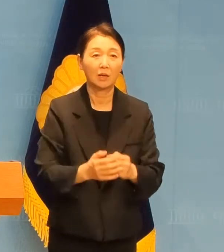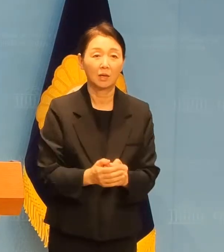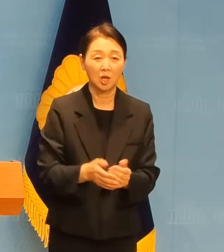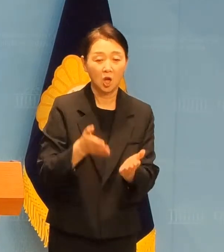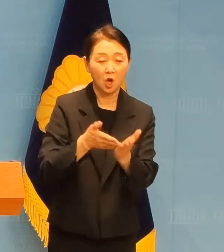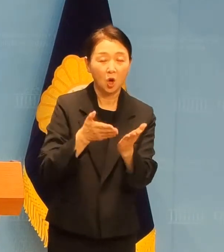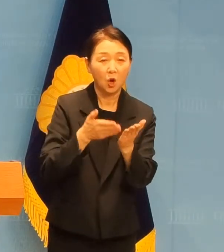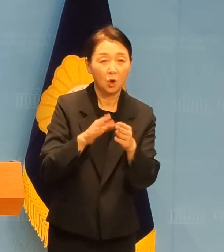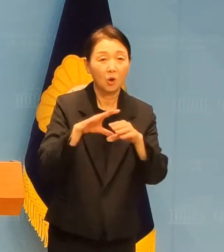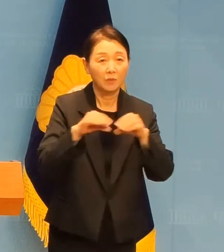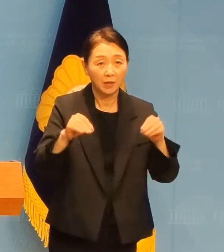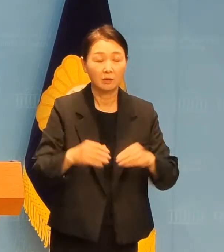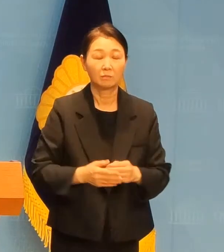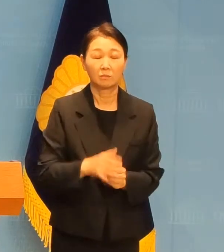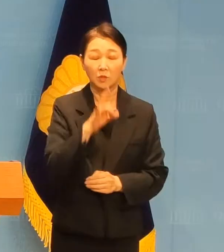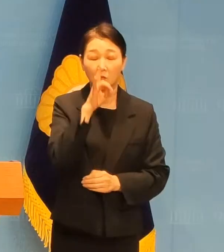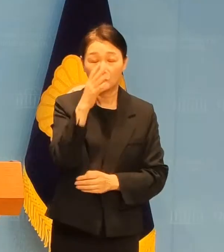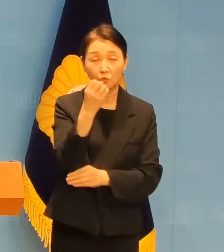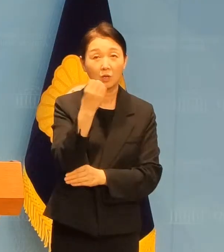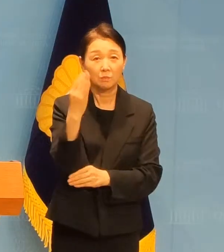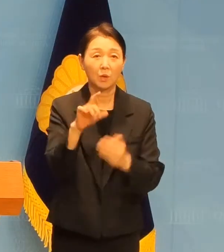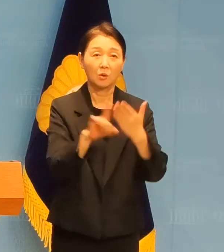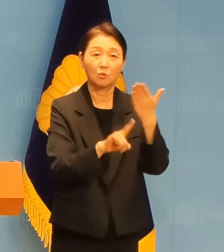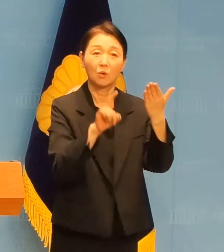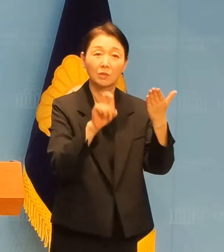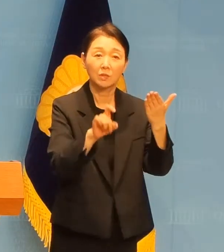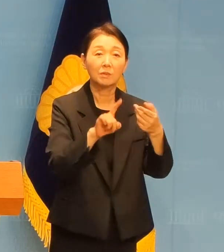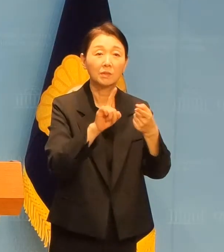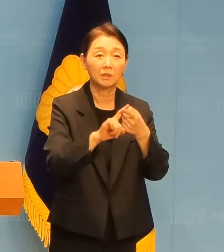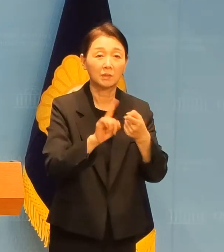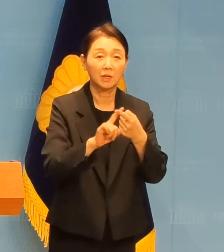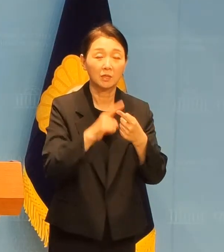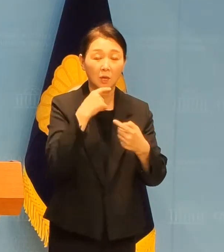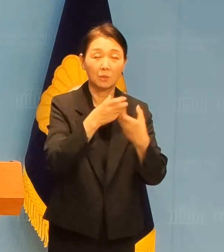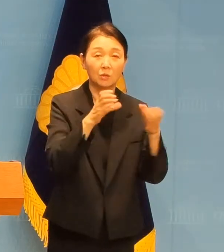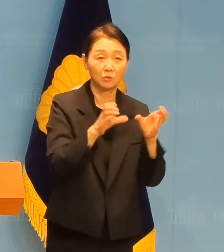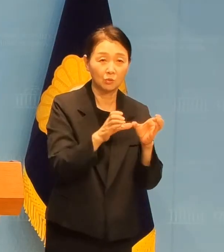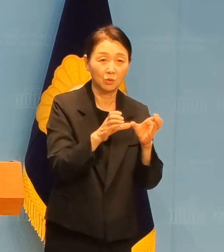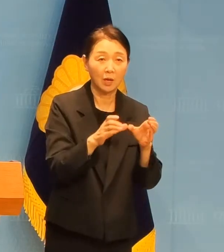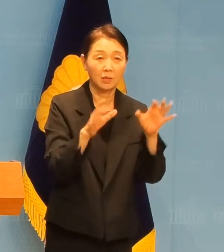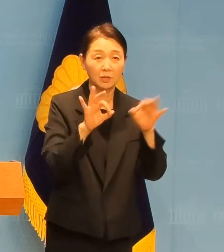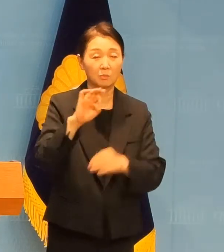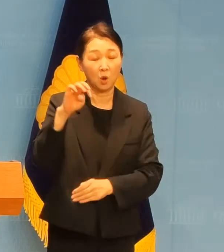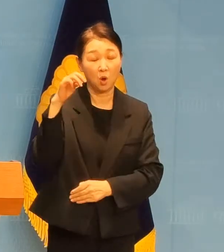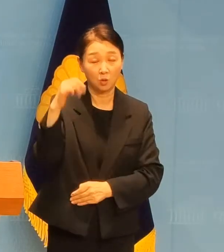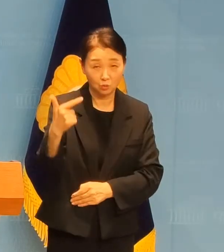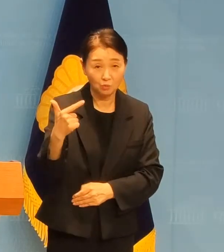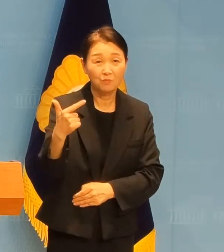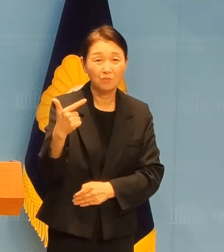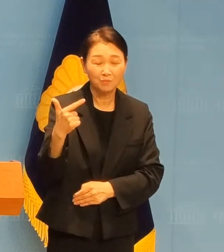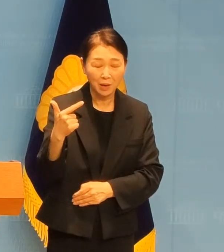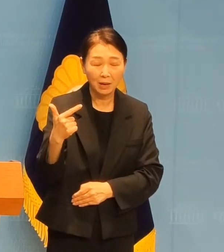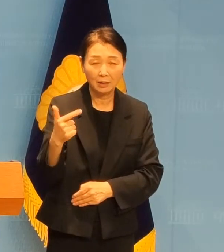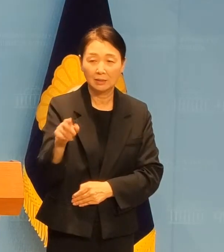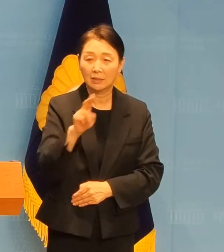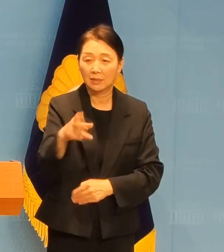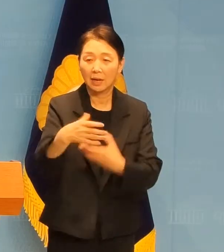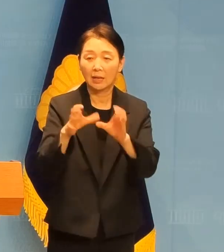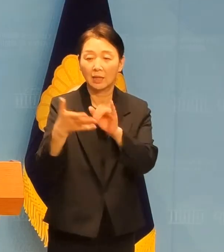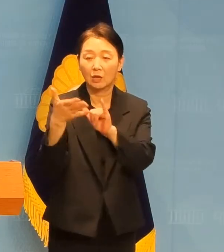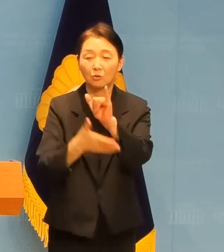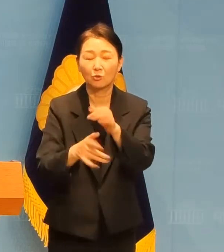대응 보고입니다. 중화일보 9월 10일자 보도에 대해서는 더불어민주당이 김어준 씨 등 친여 성향